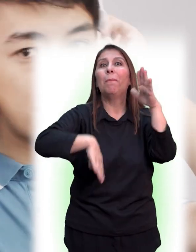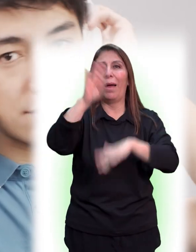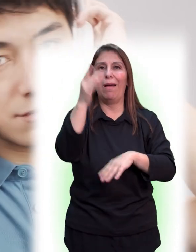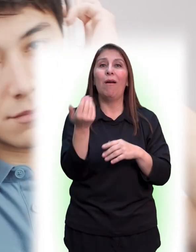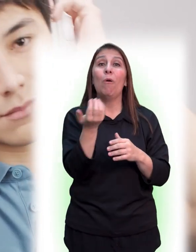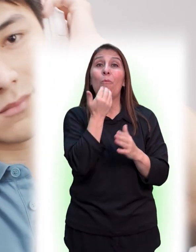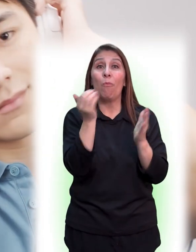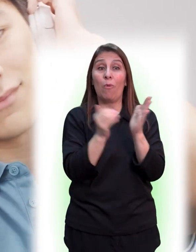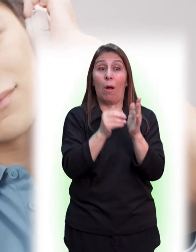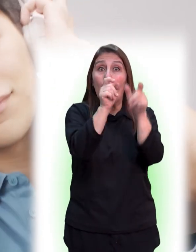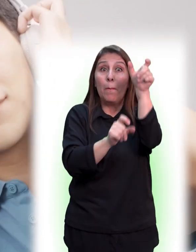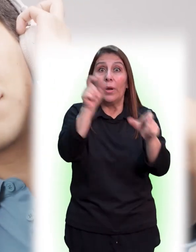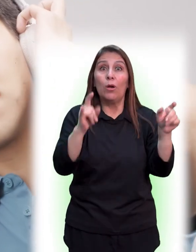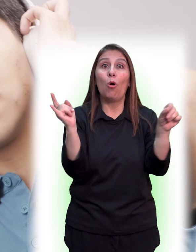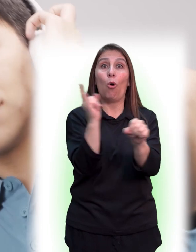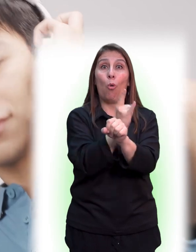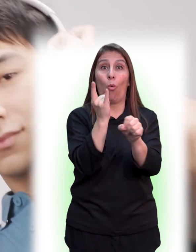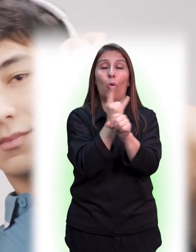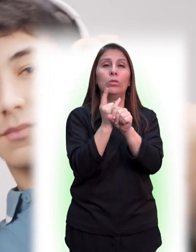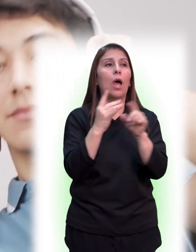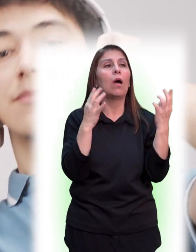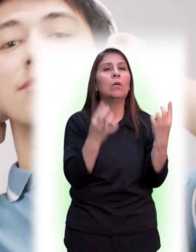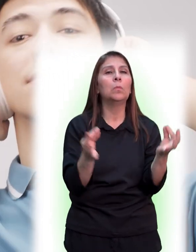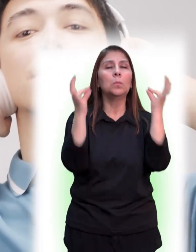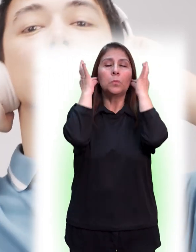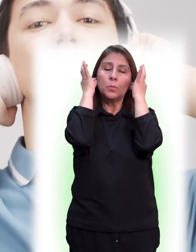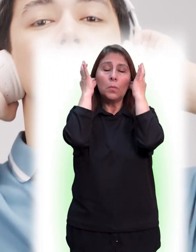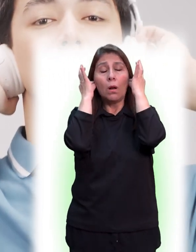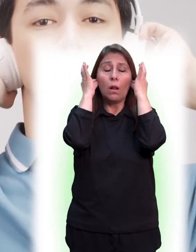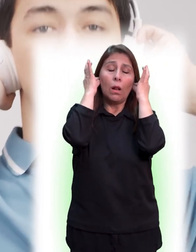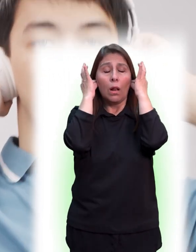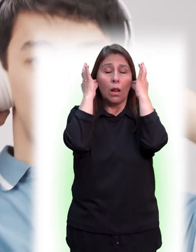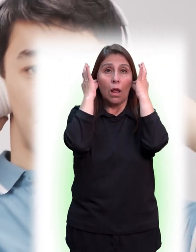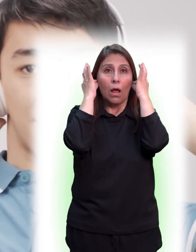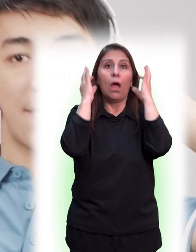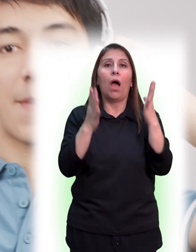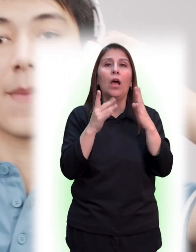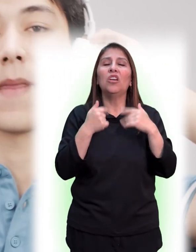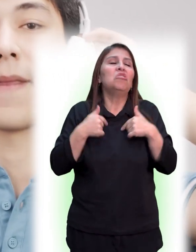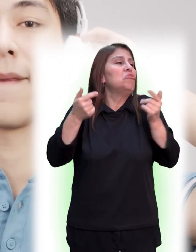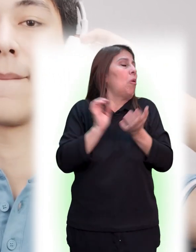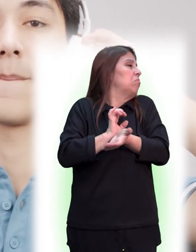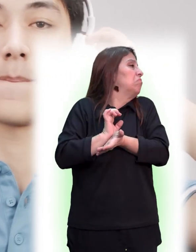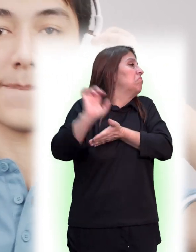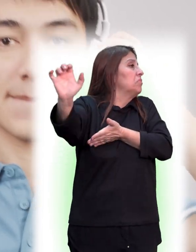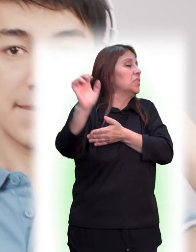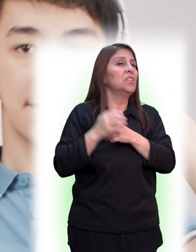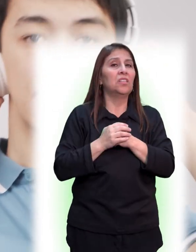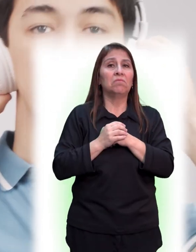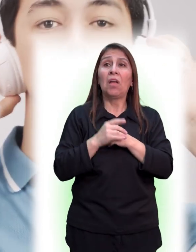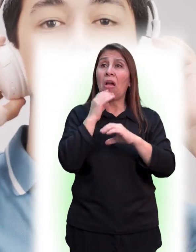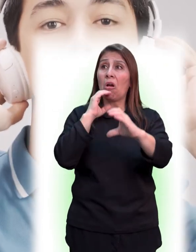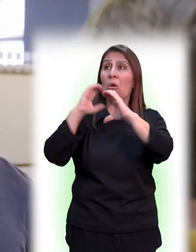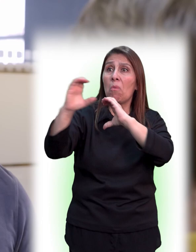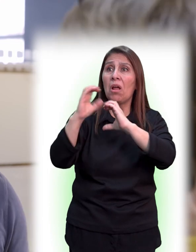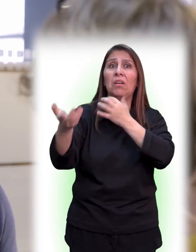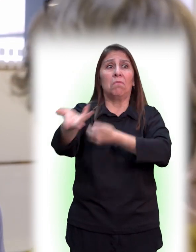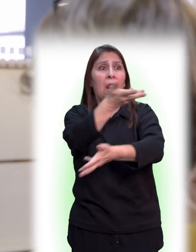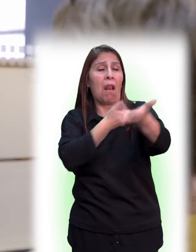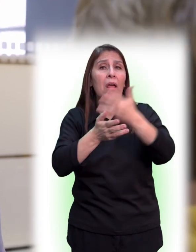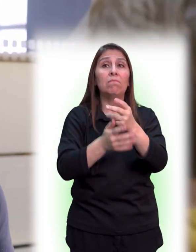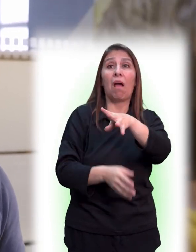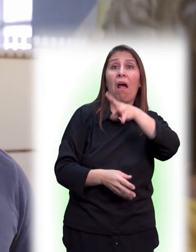auriculares recreativos hace también que nos aislemos comunicativamente, elevemos nuestros niveles